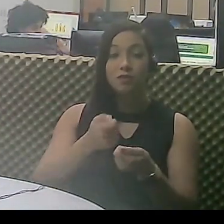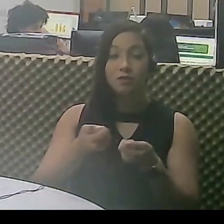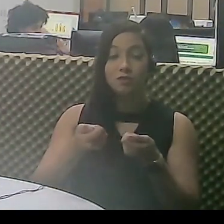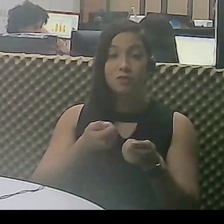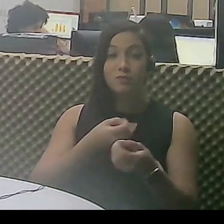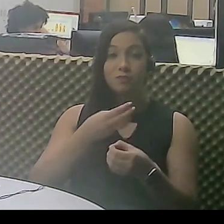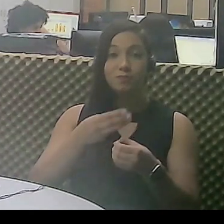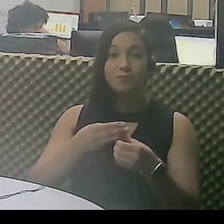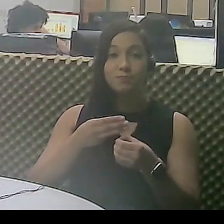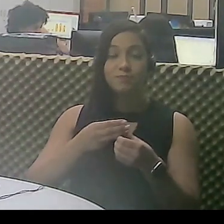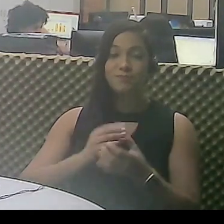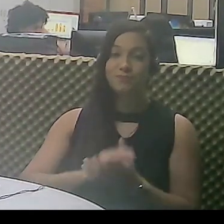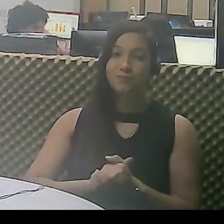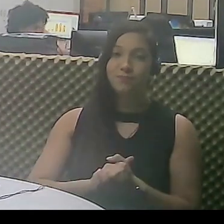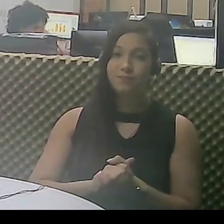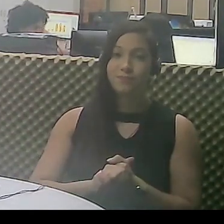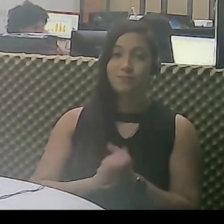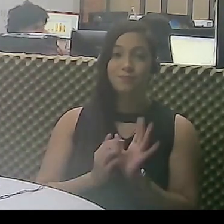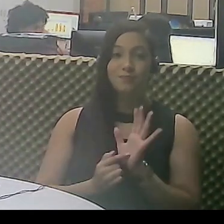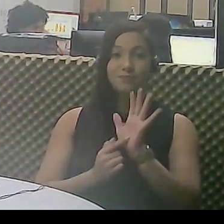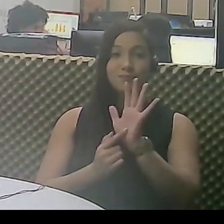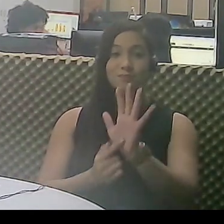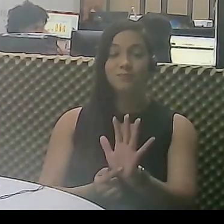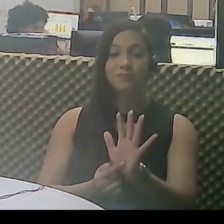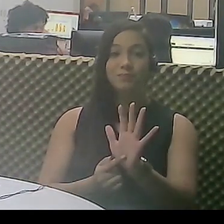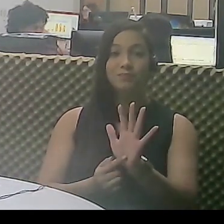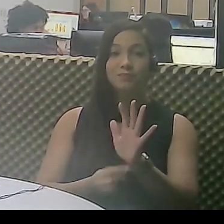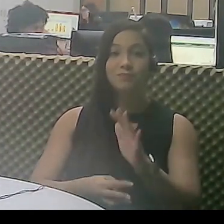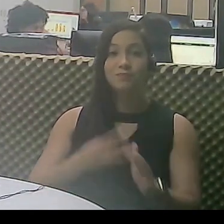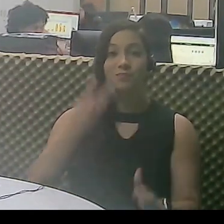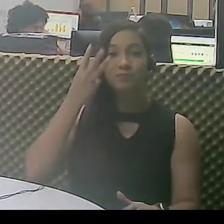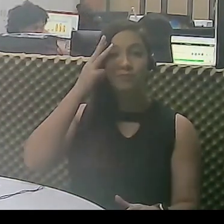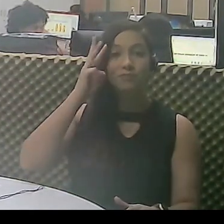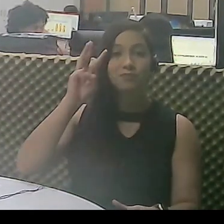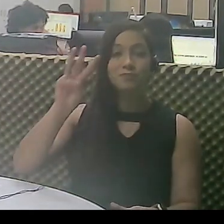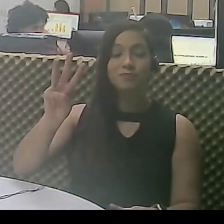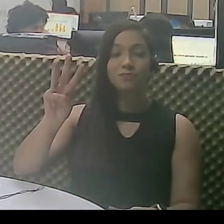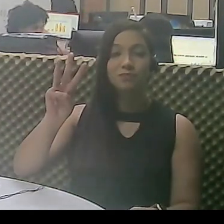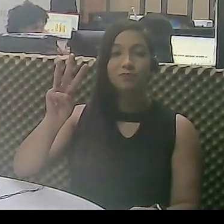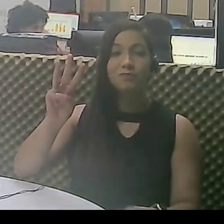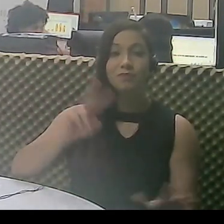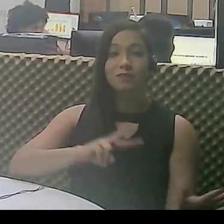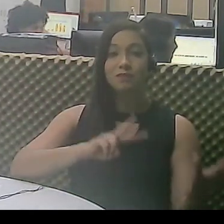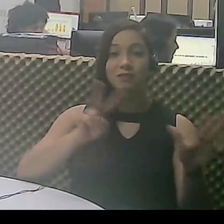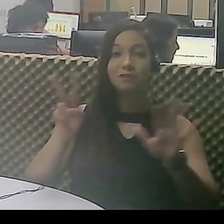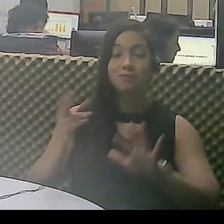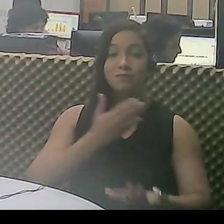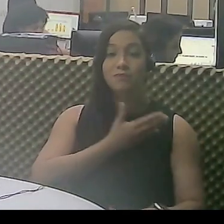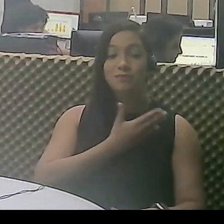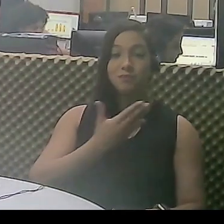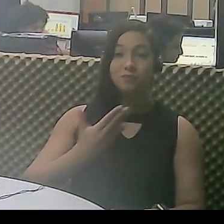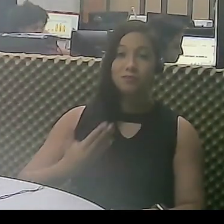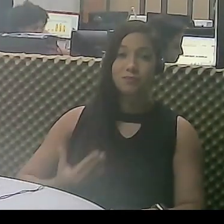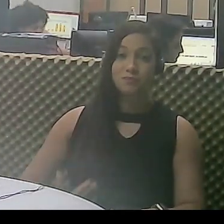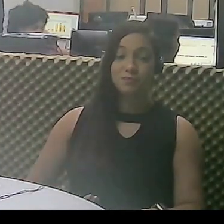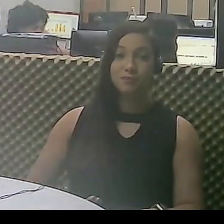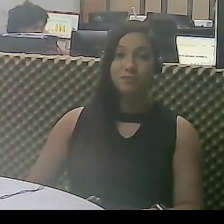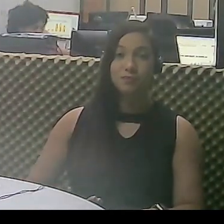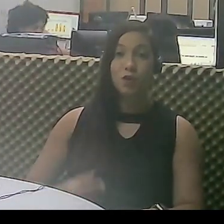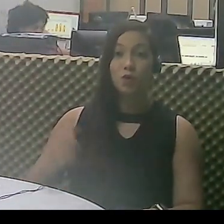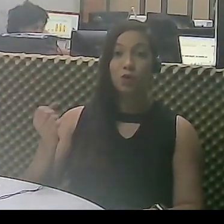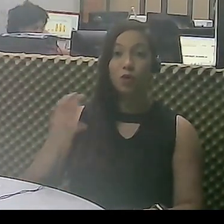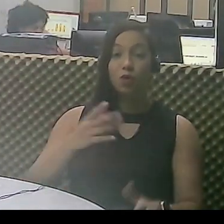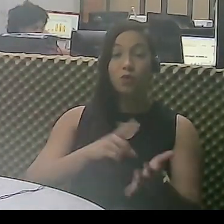Administrativo Municipal. A apresentação marcou o terceiro dia de atividade da Semana de Governança Pública. A